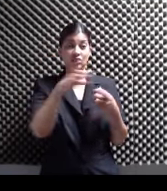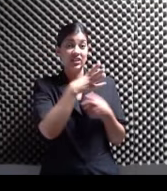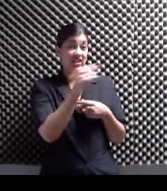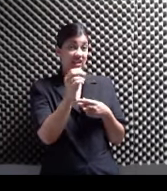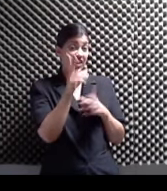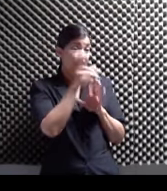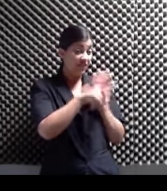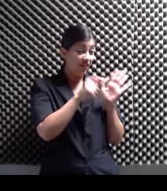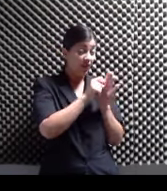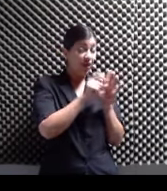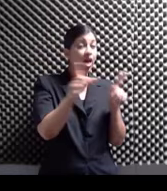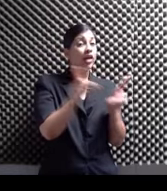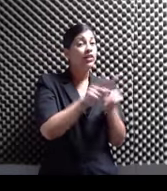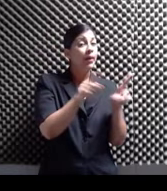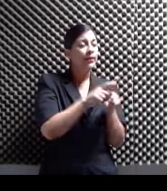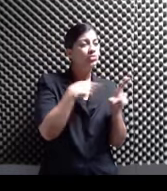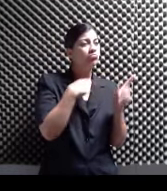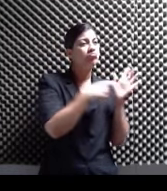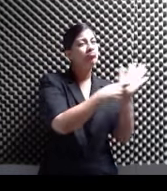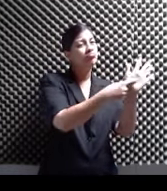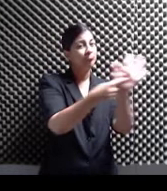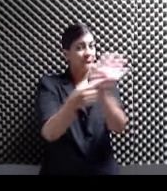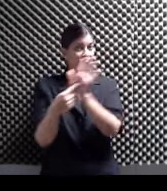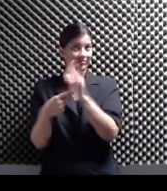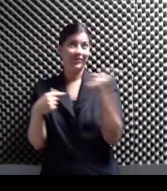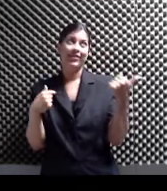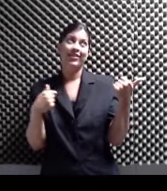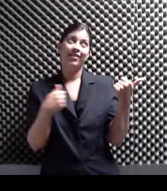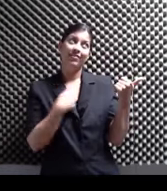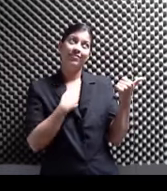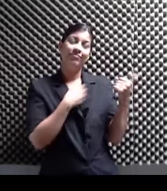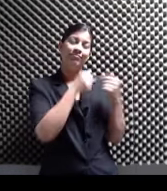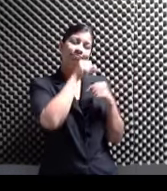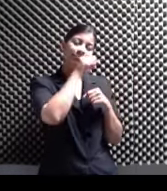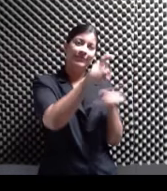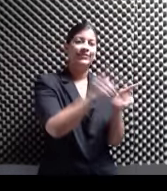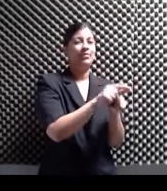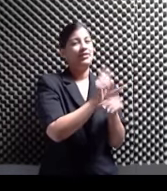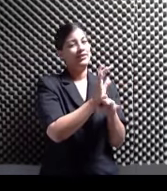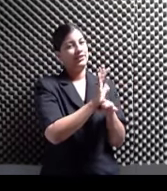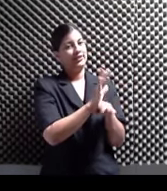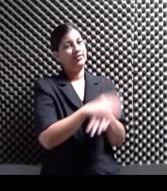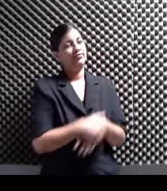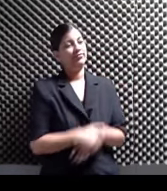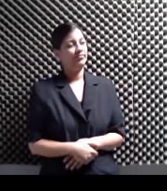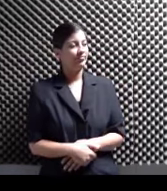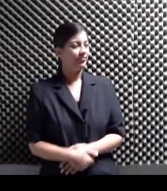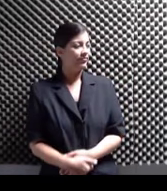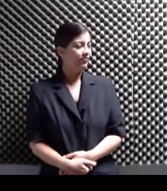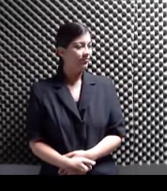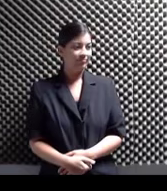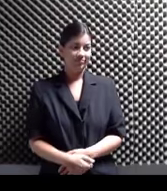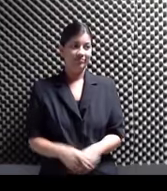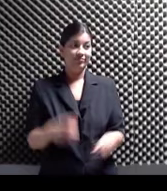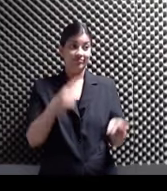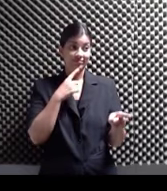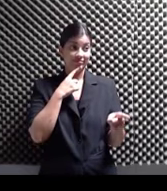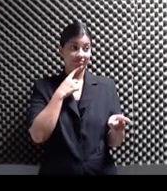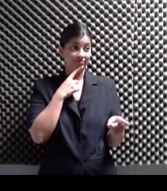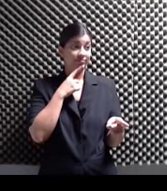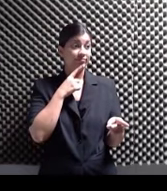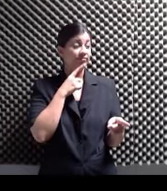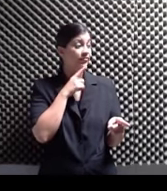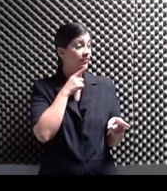tengo. ¿A cargo de quién? Yo tengo un crush con el cine. Así que vamos a tener unos videitos también cinematográficos. También